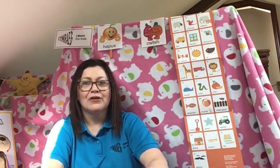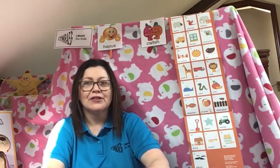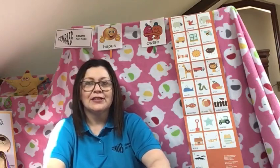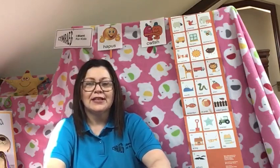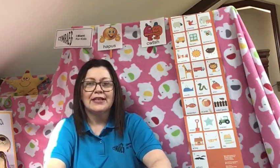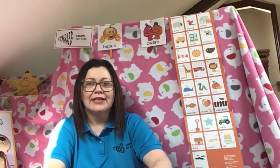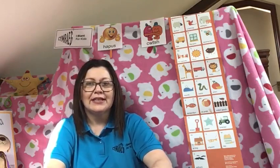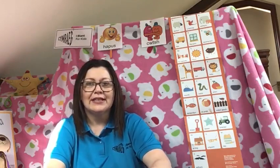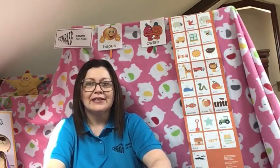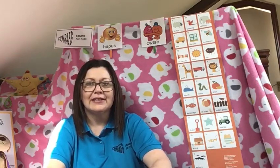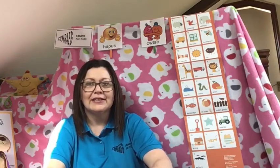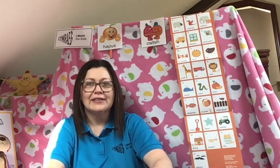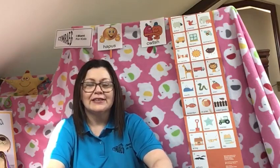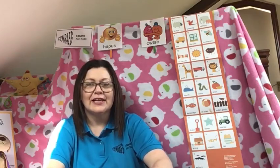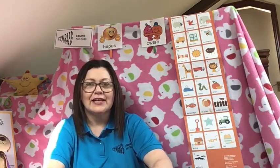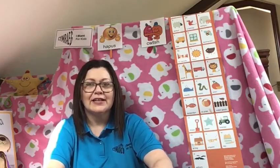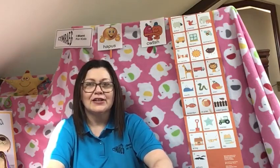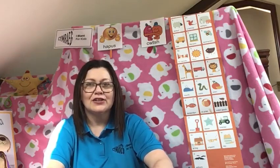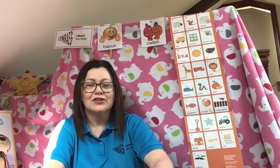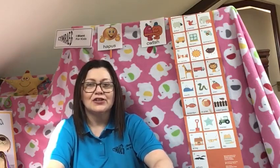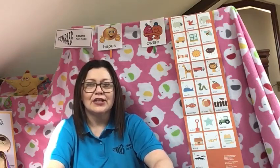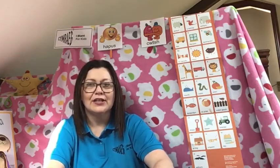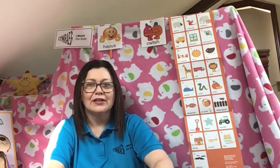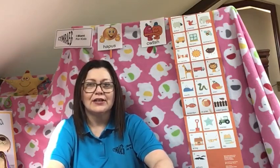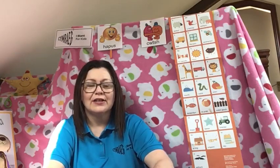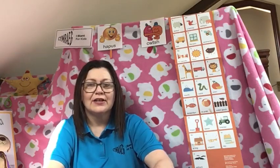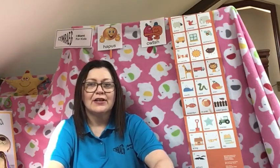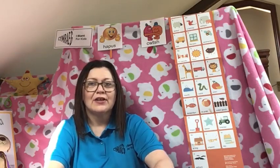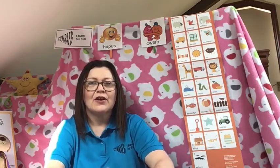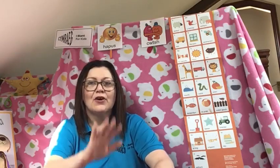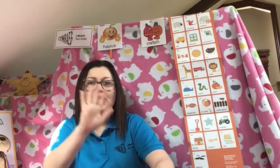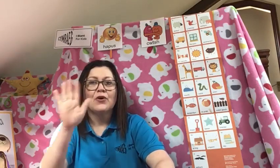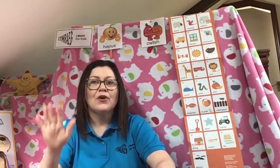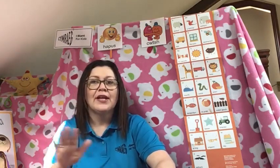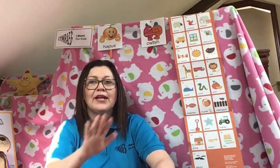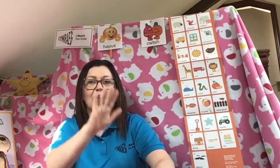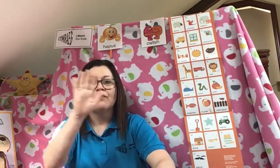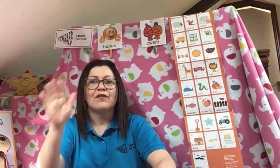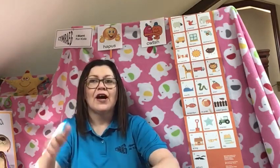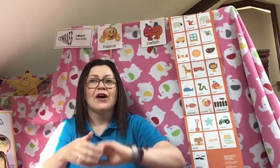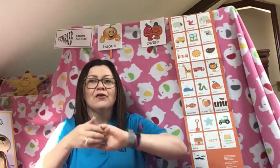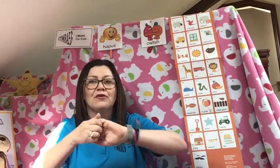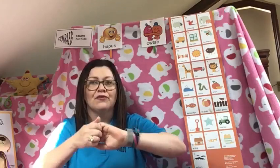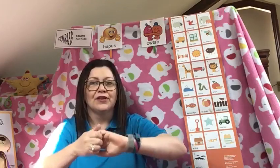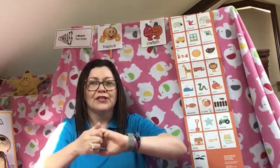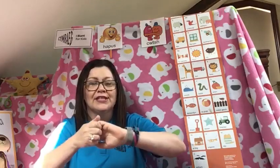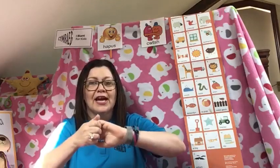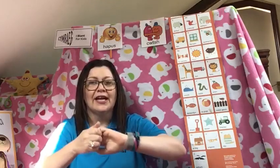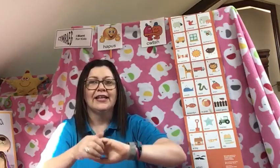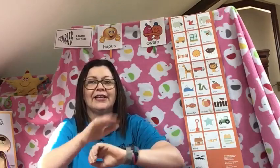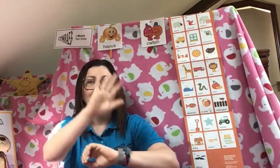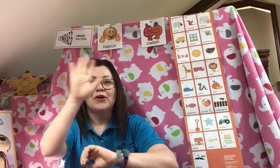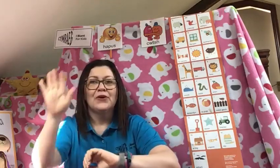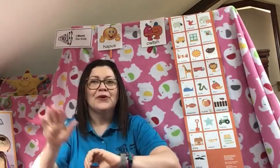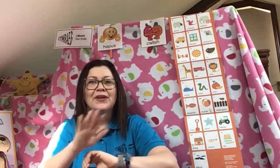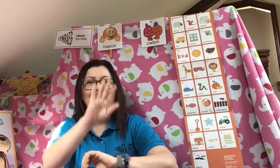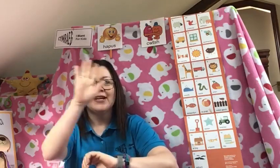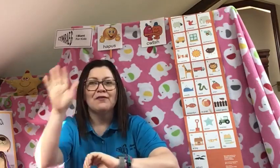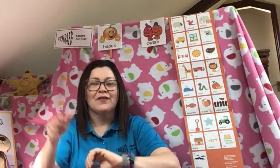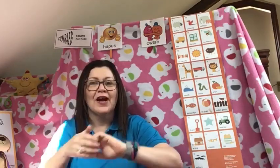Barod. 1, 2, 3. Hwyl fawr ffrindiau, hwyl